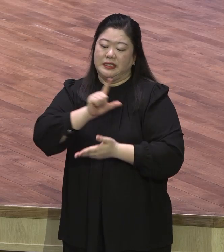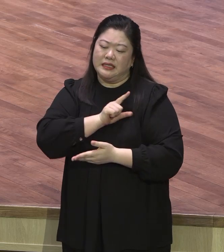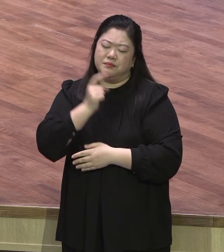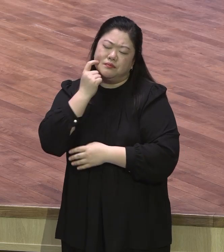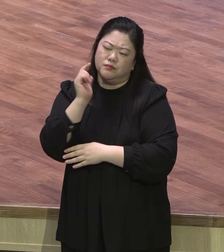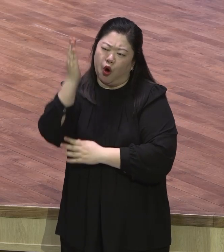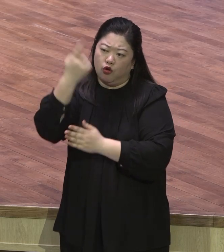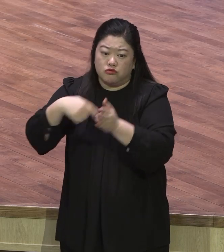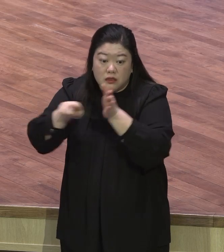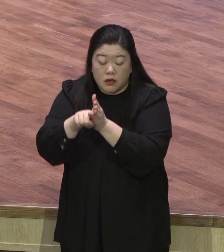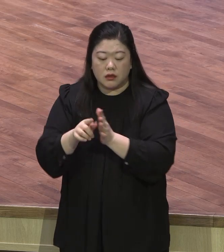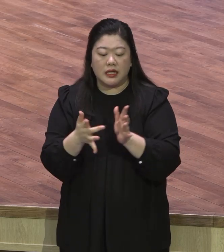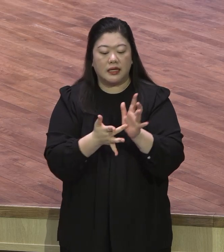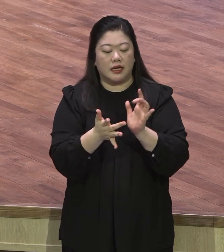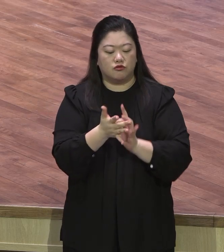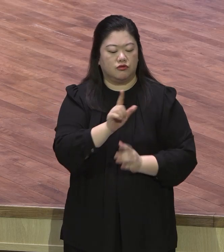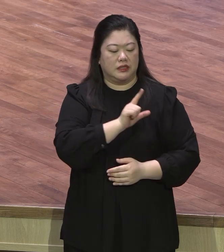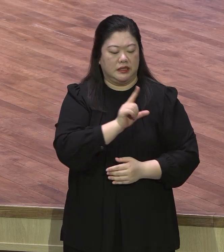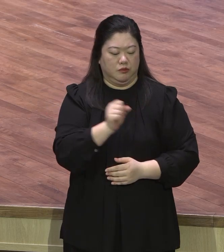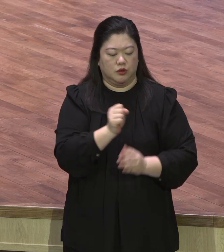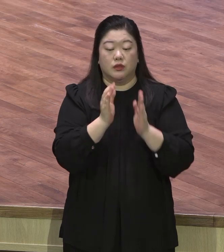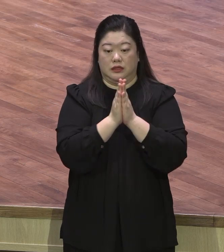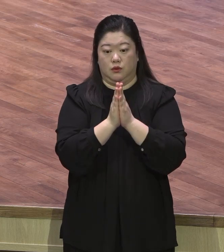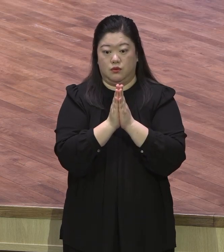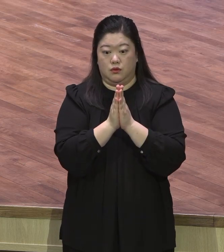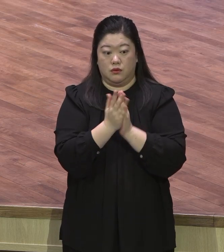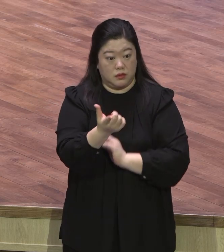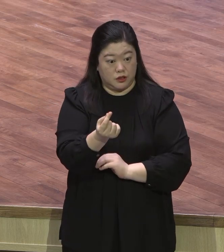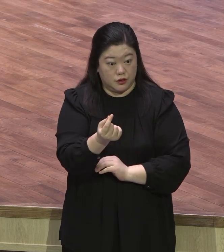기도를 시작해라.